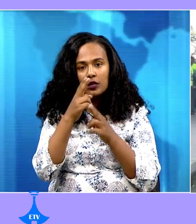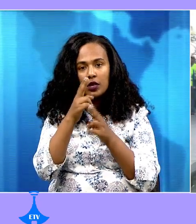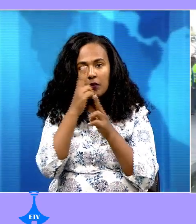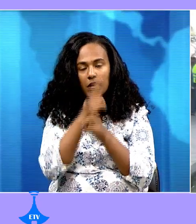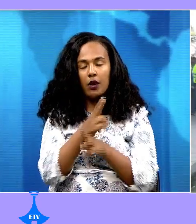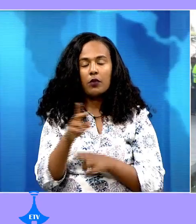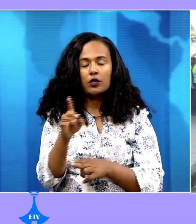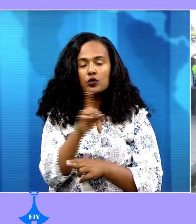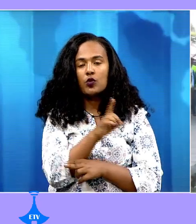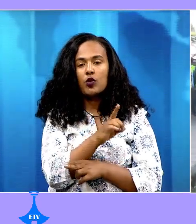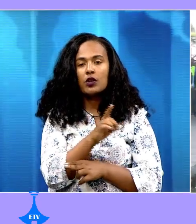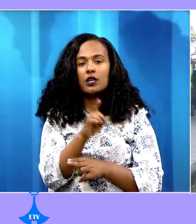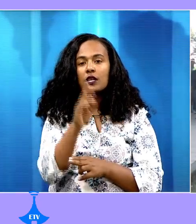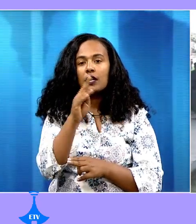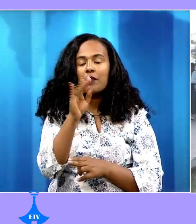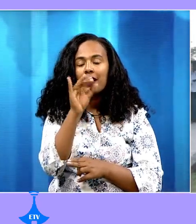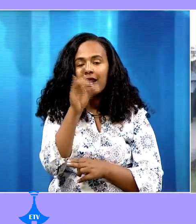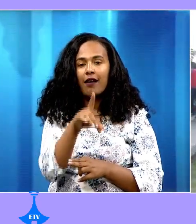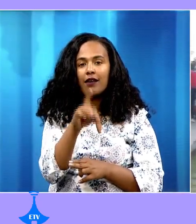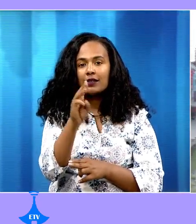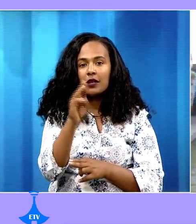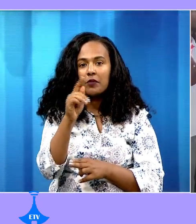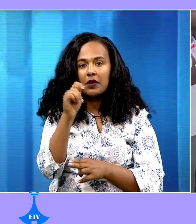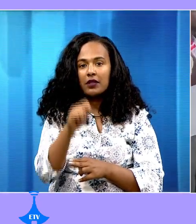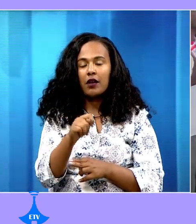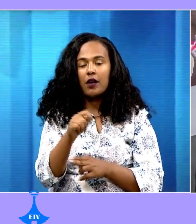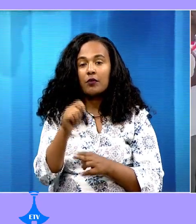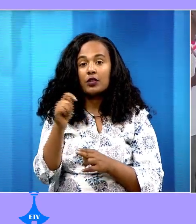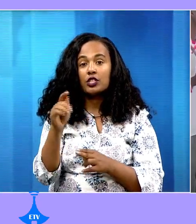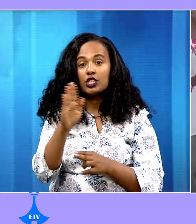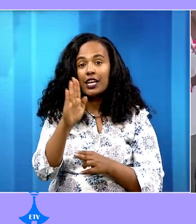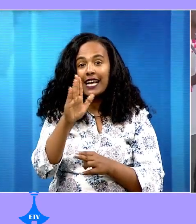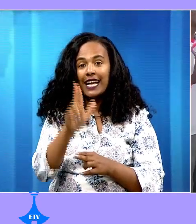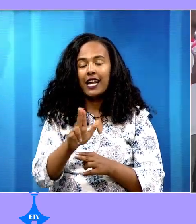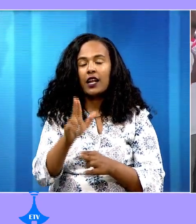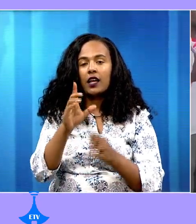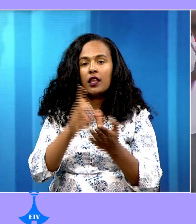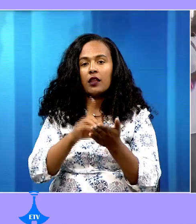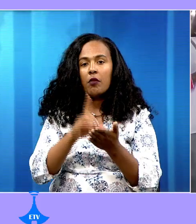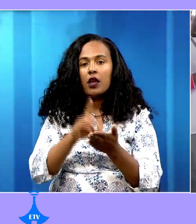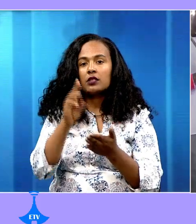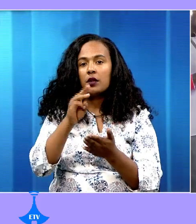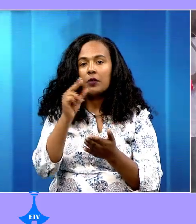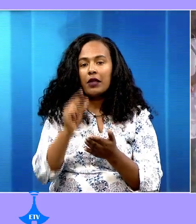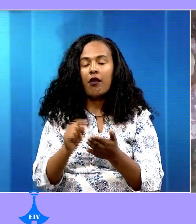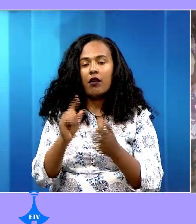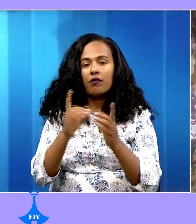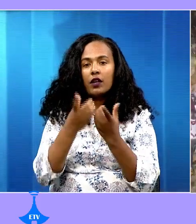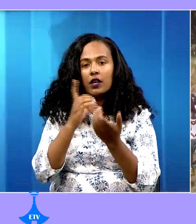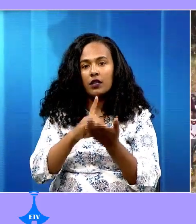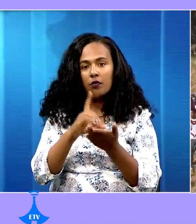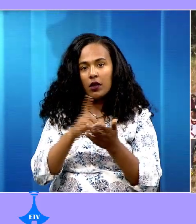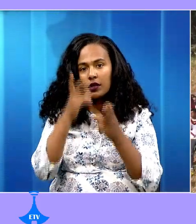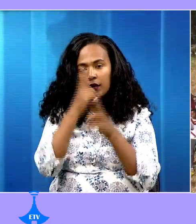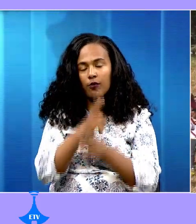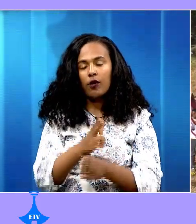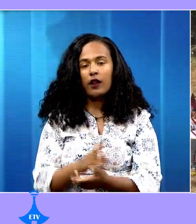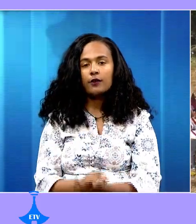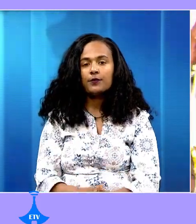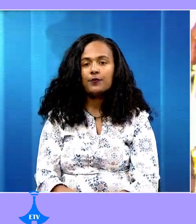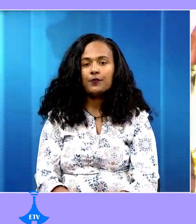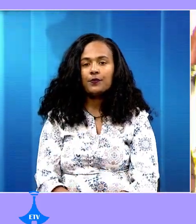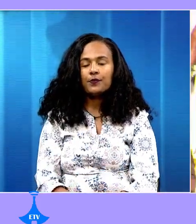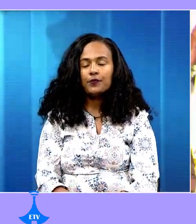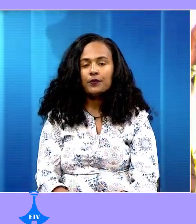የሚከበር ሲሆን የመልካ ሰበታ ኢሬቻ በሸገር ከተማ በሰበታ ክፍለ ከተማ በደመቀ መልኩ ተከብሯል።